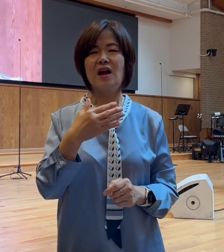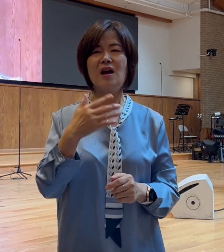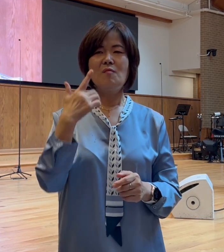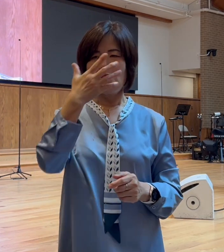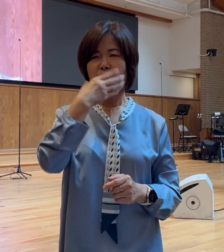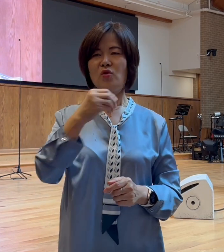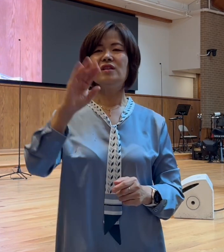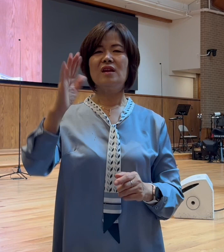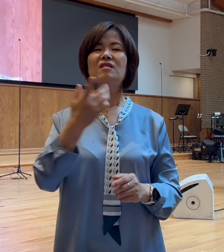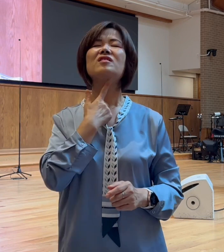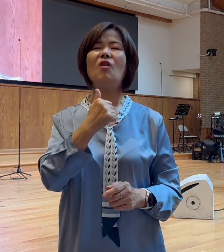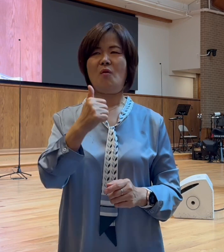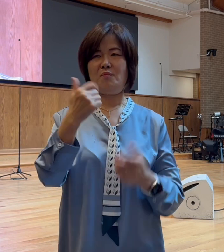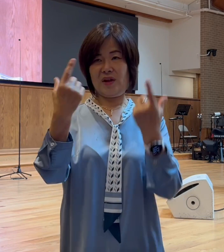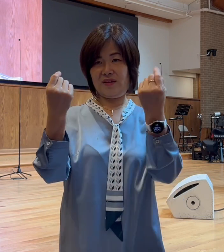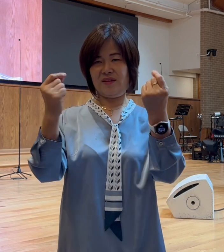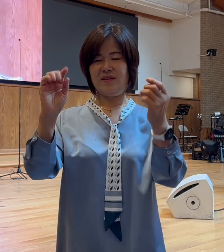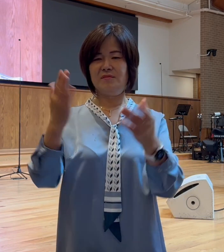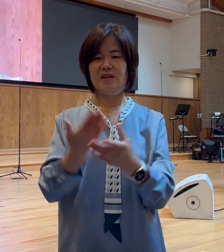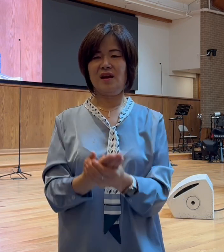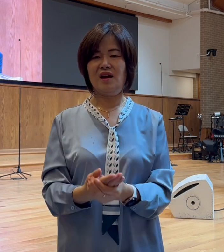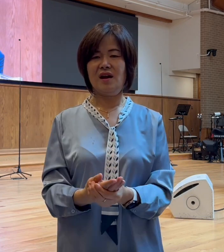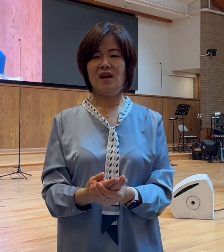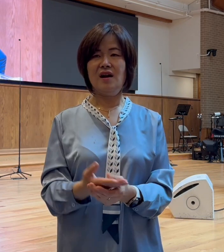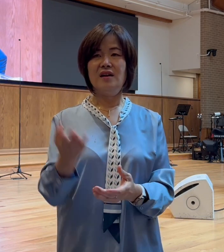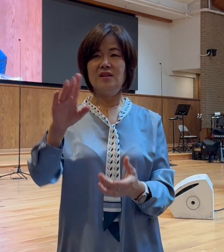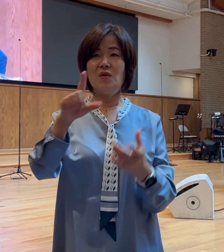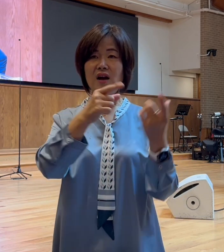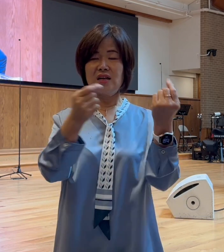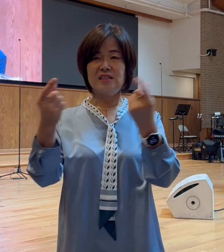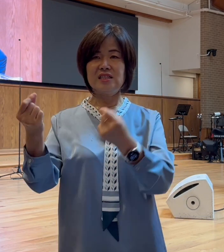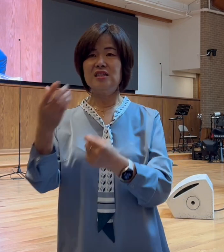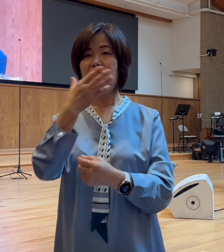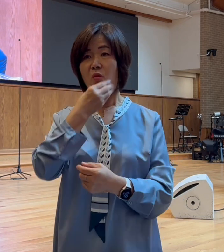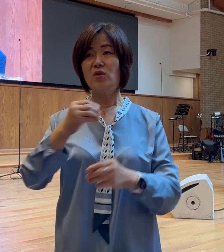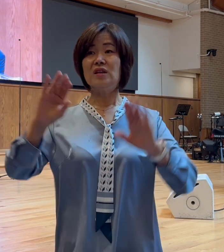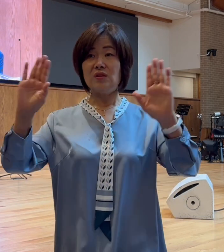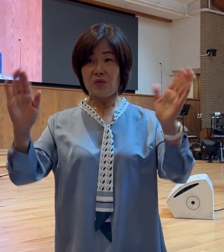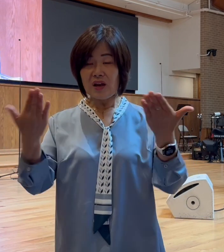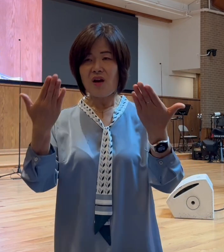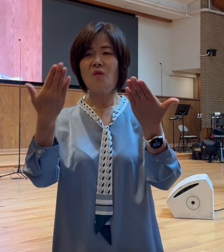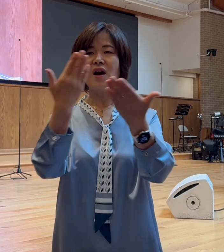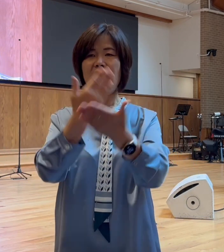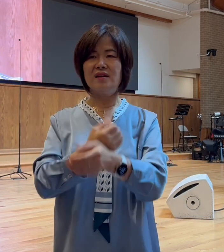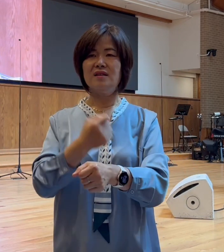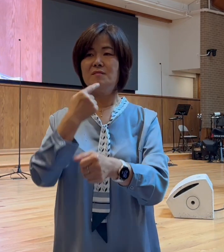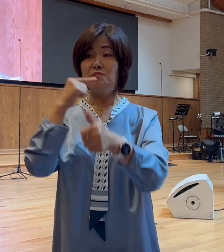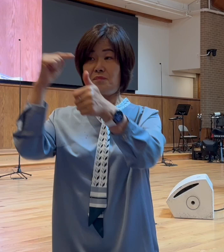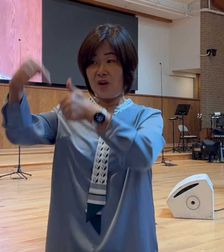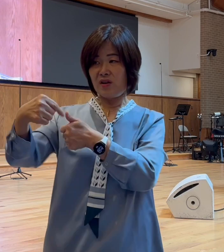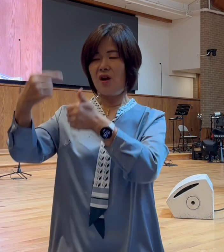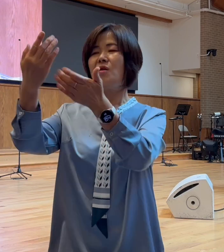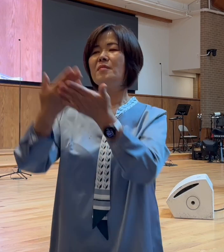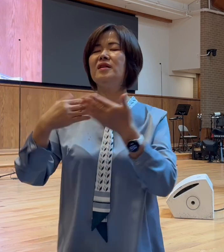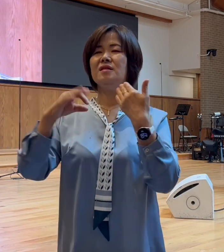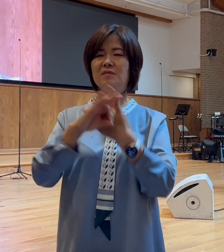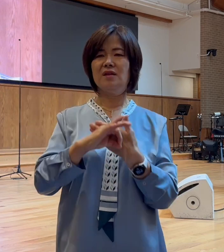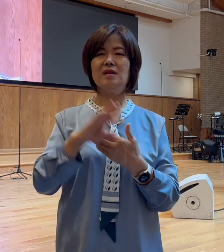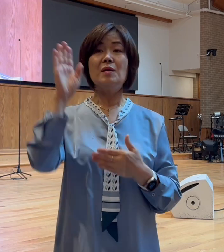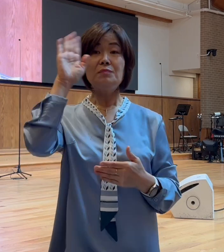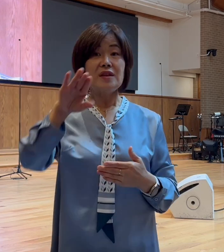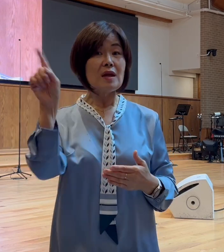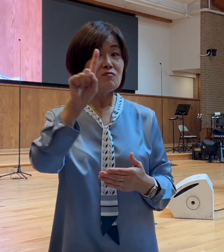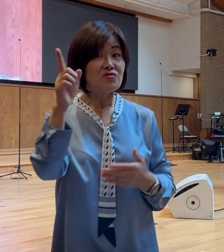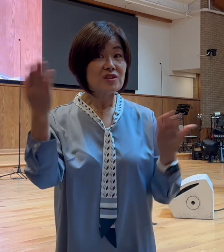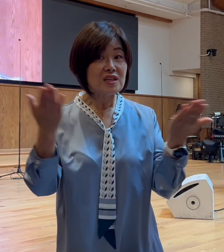아마 경험했던 것 같아요. 이렇게 가서 보게 되라고 하는 명령을 받아들이면 미래에 무슨